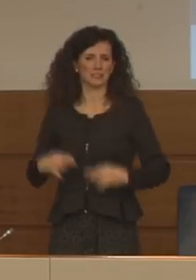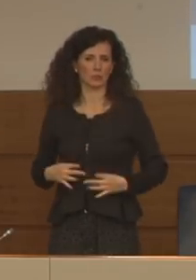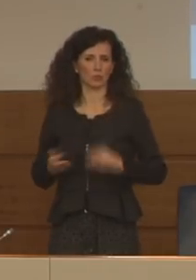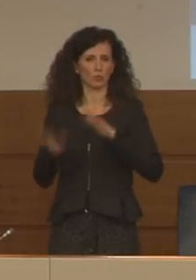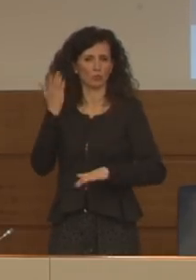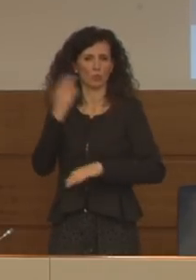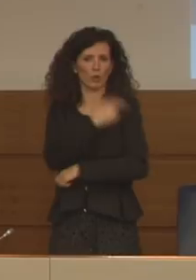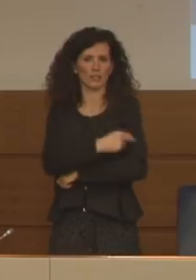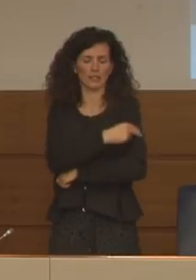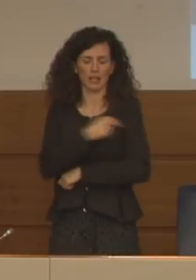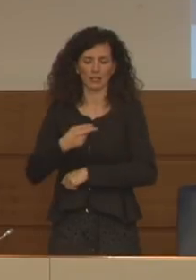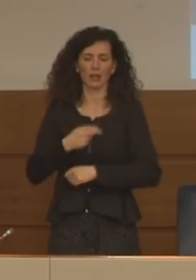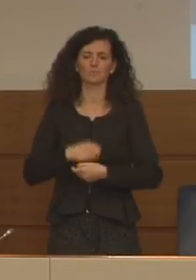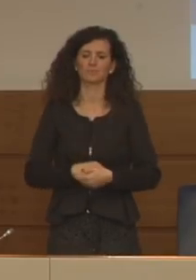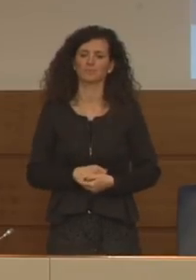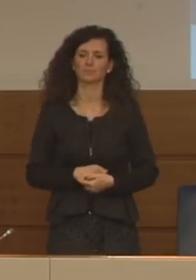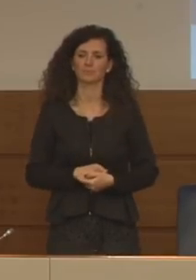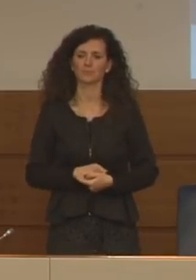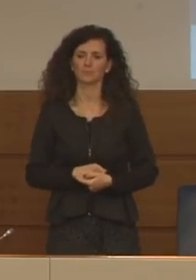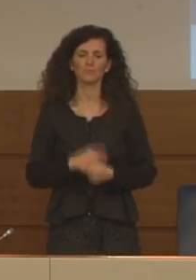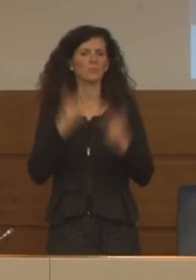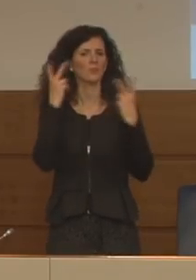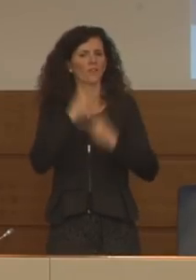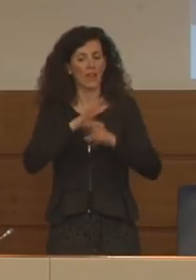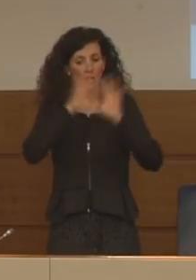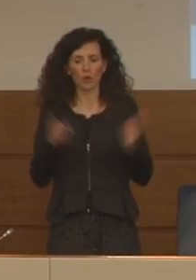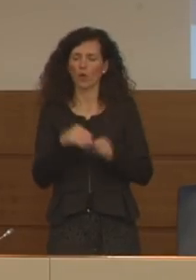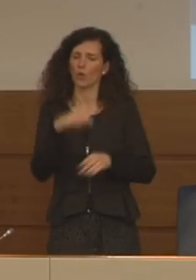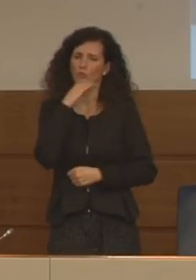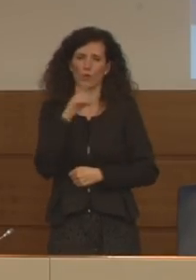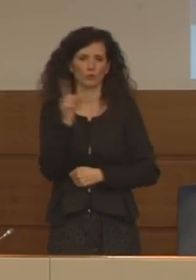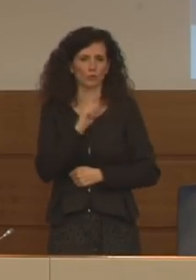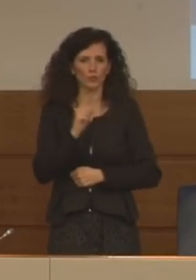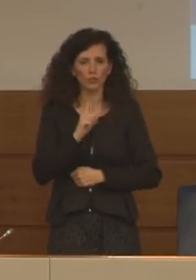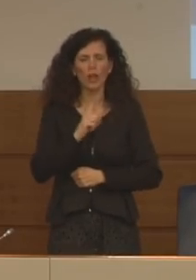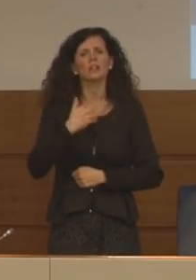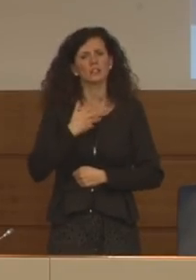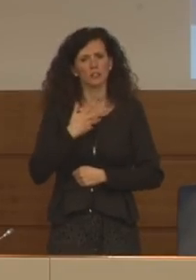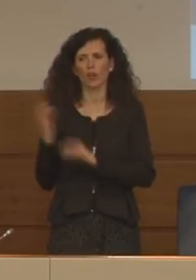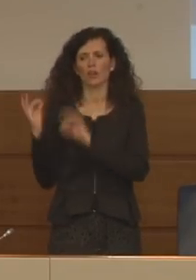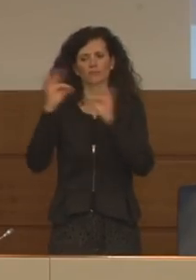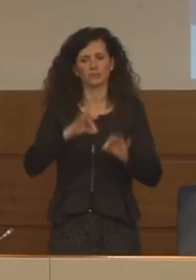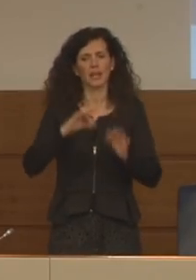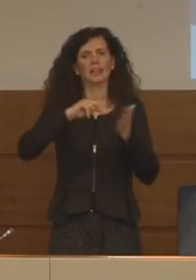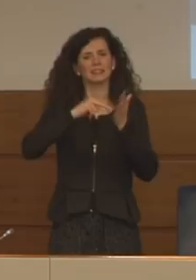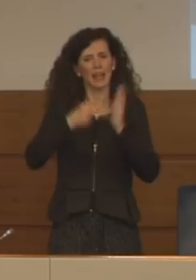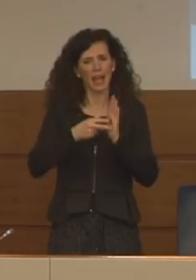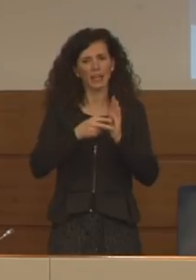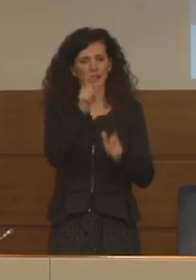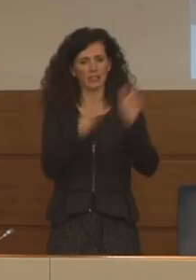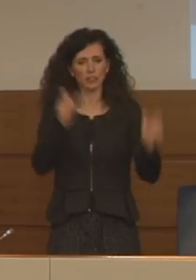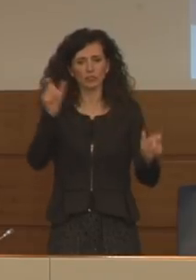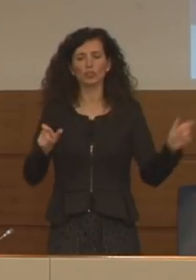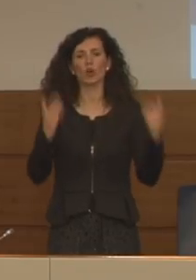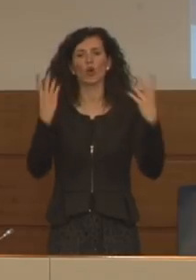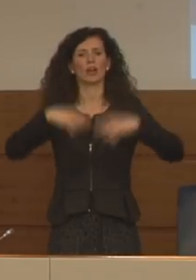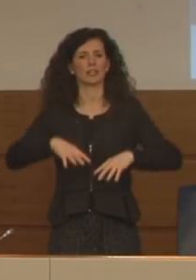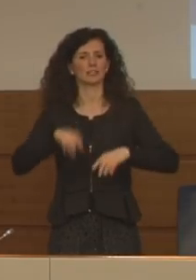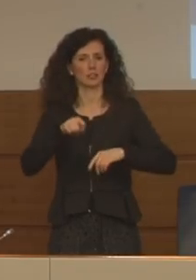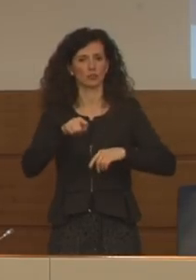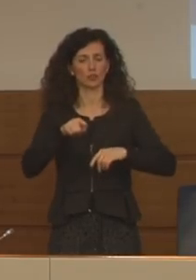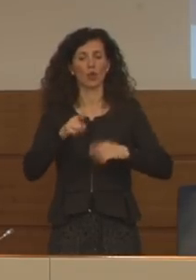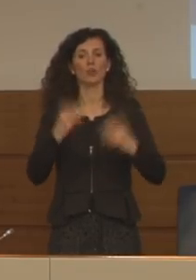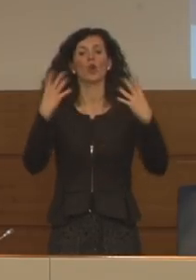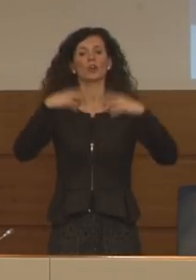non basta sono in arrivo altre altri tecnici dell'organizzazione in parte collocati presso